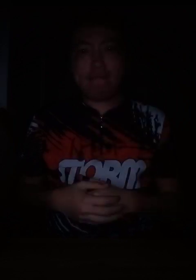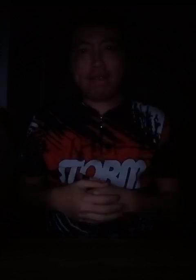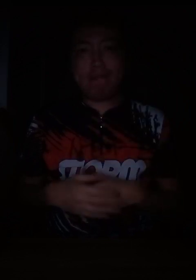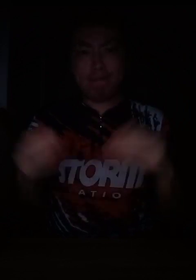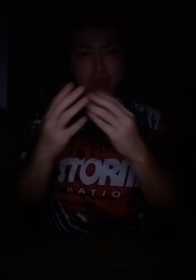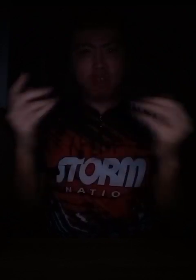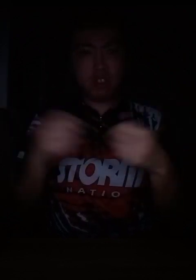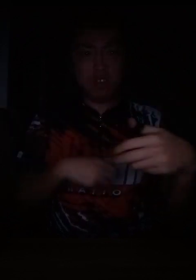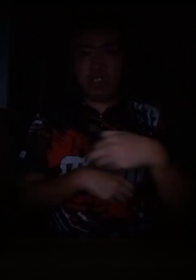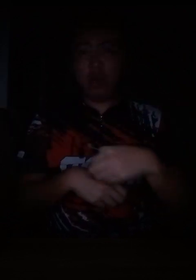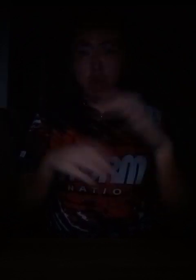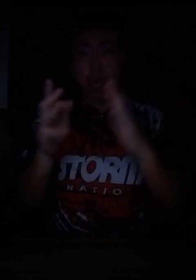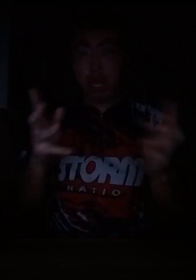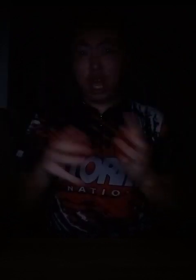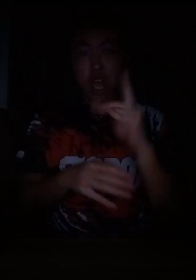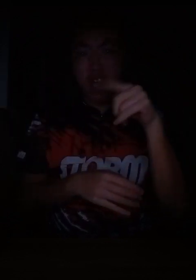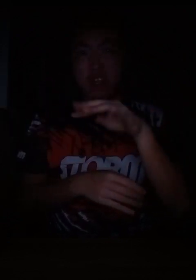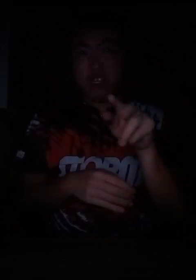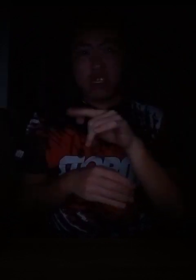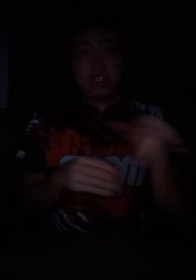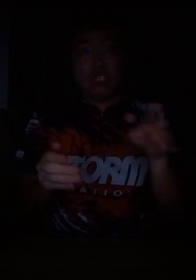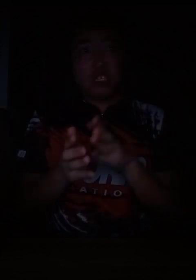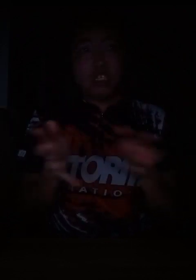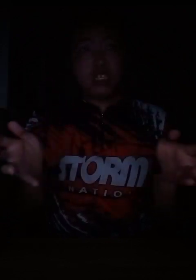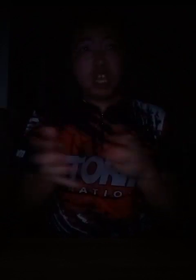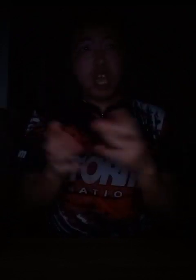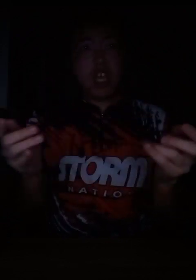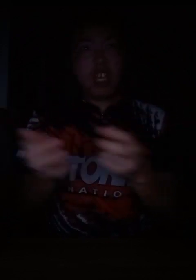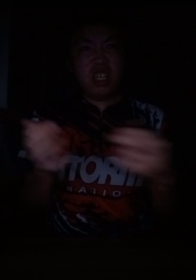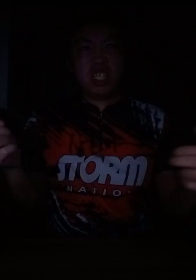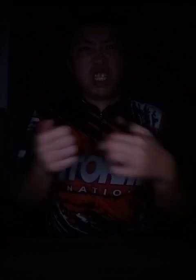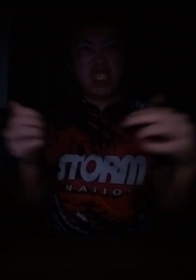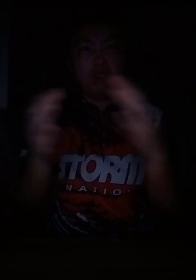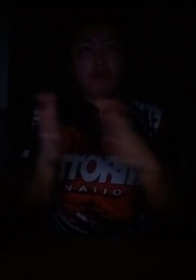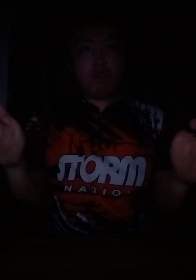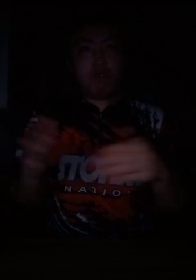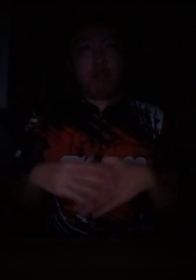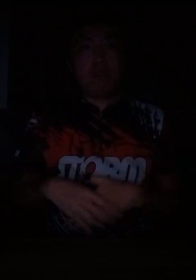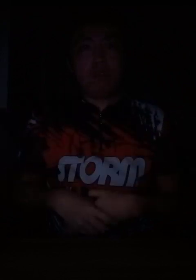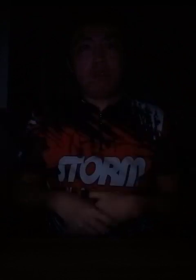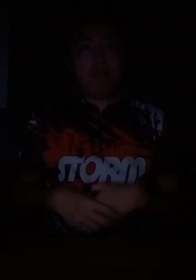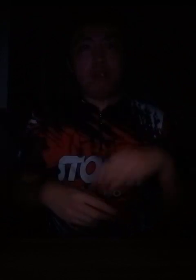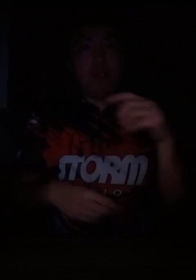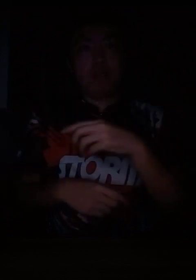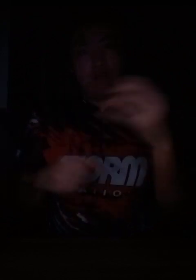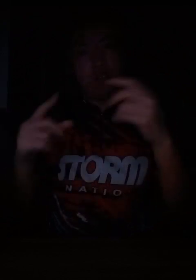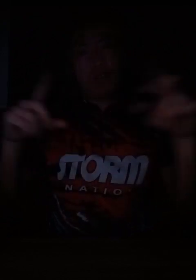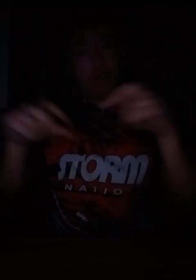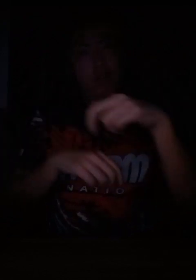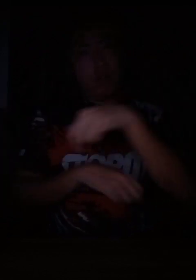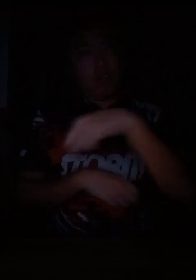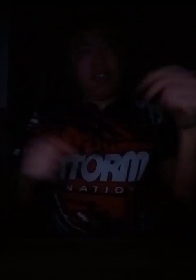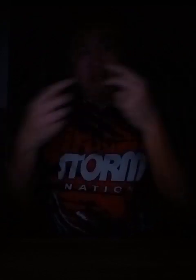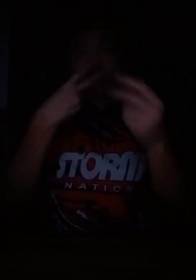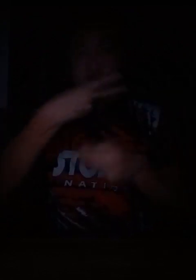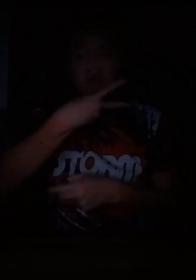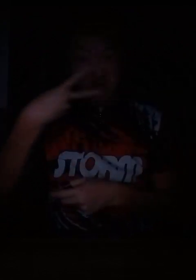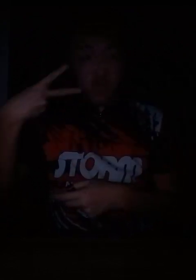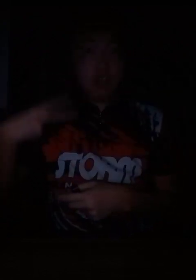버스가 출발한 지 얼마 지나지 않아 여성과 승객 사이에 실랑이도 벌어집니다. 여성이 버스 안에서 담배를 피우자 승객들이